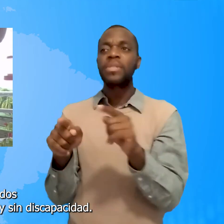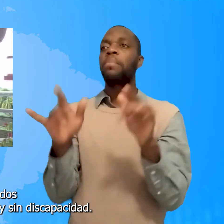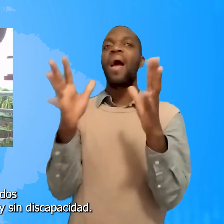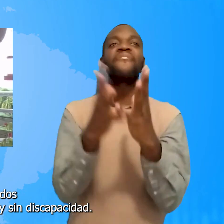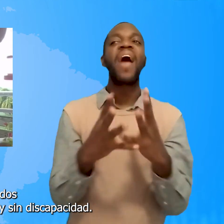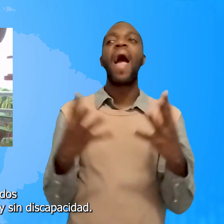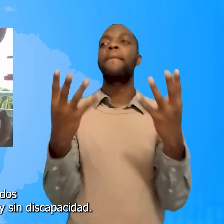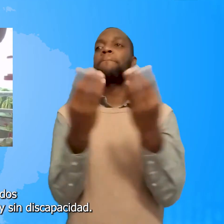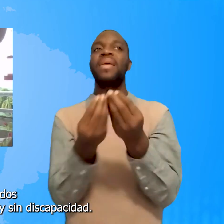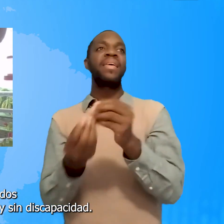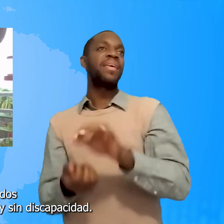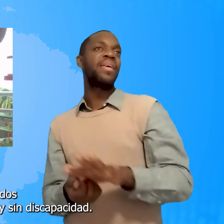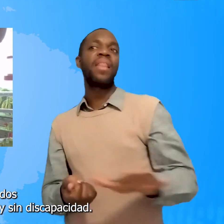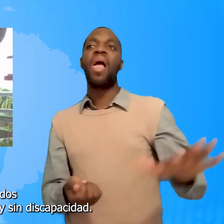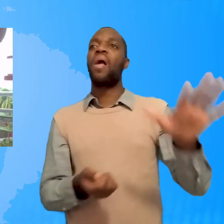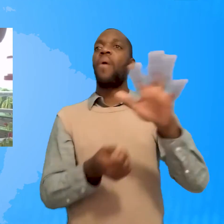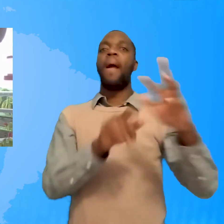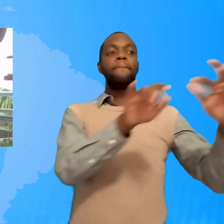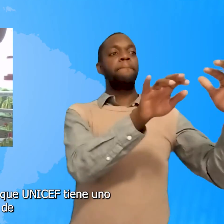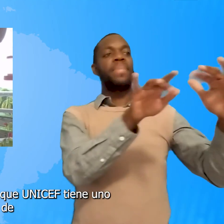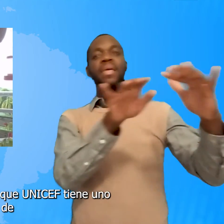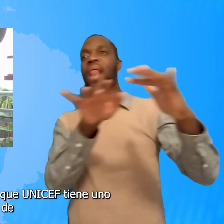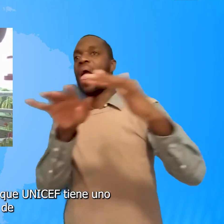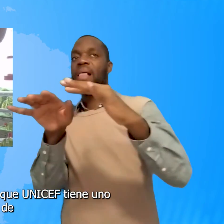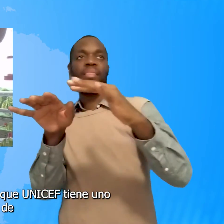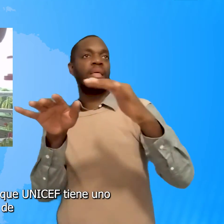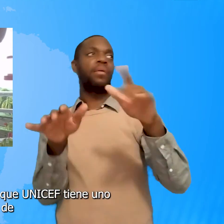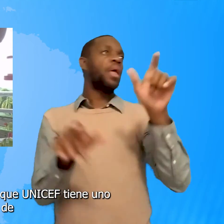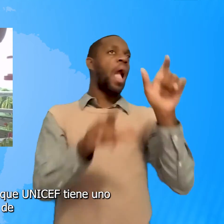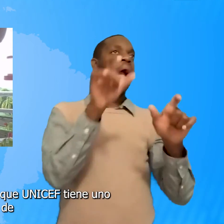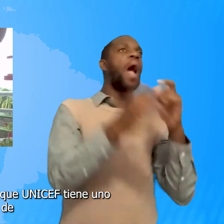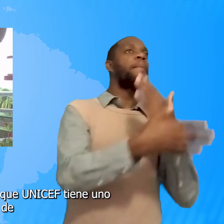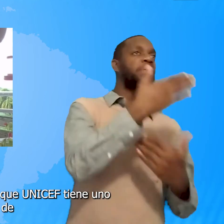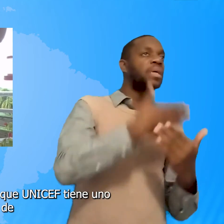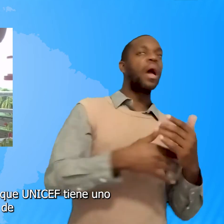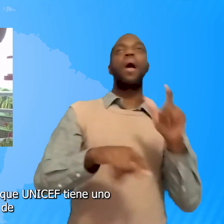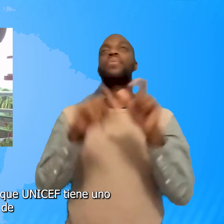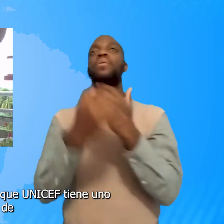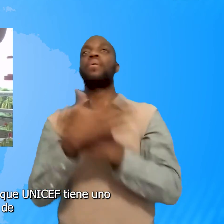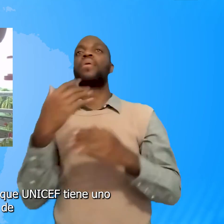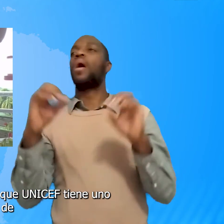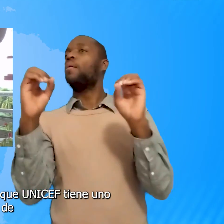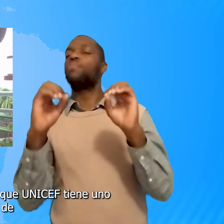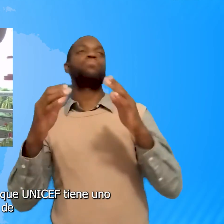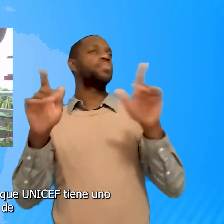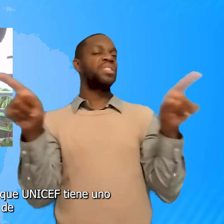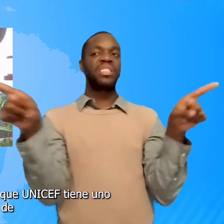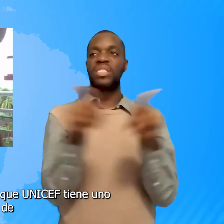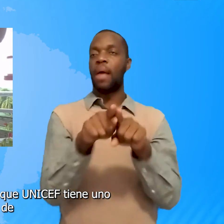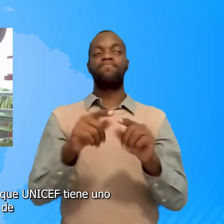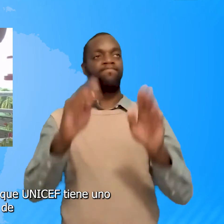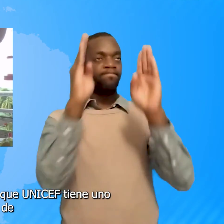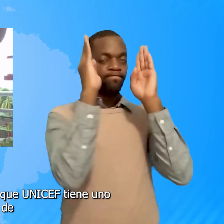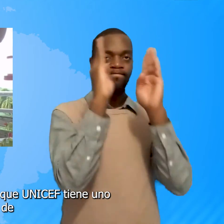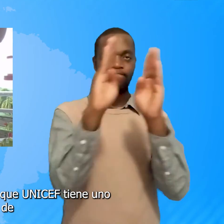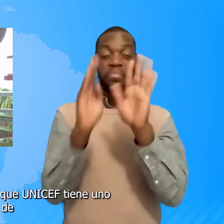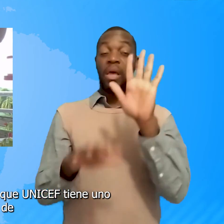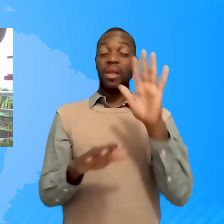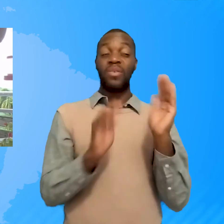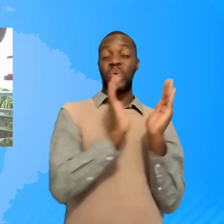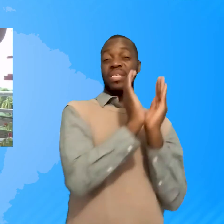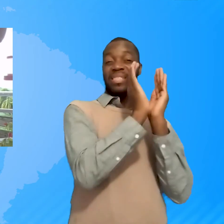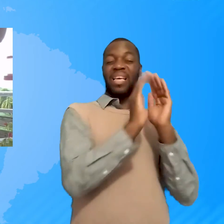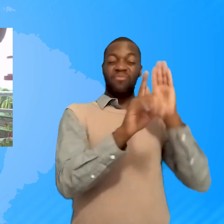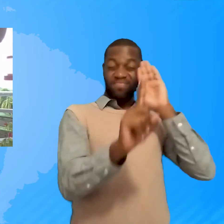los migrantes con y sin discapacidad. El trabajo más grande que UNICEF tiene, uno, es